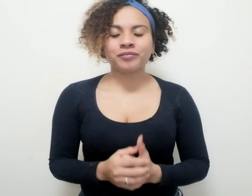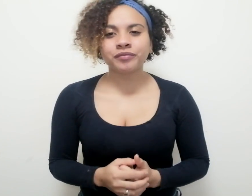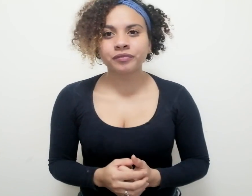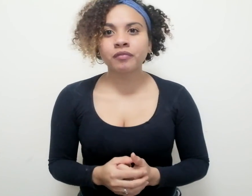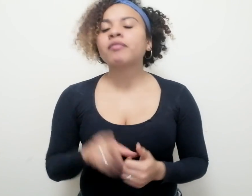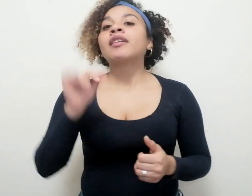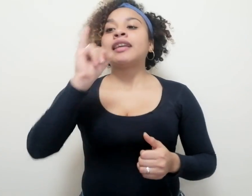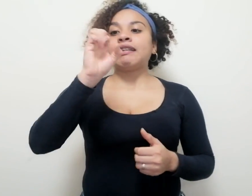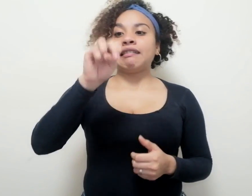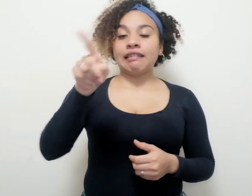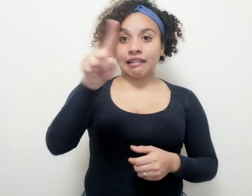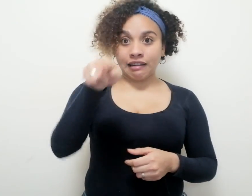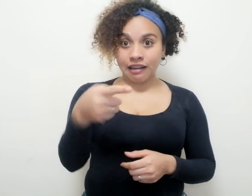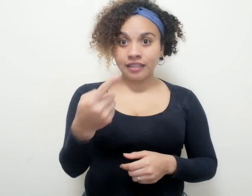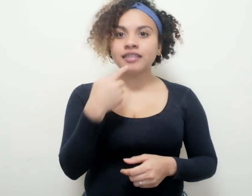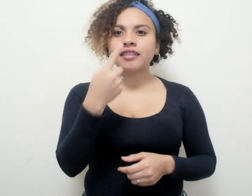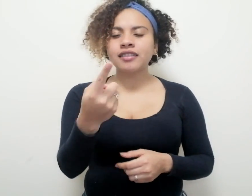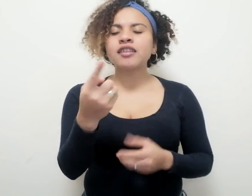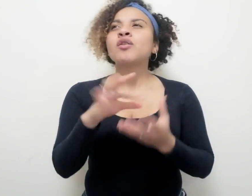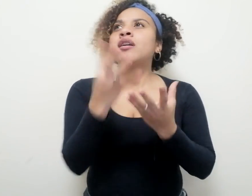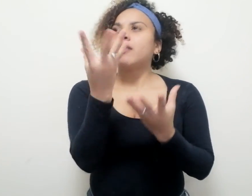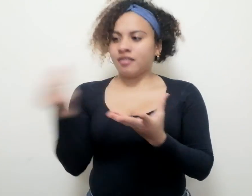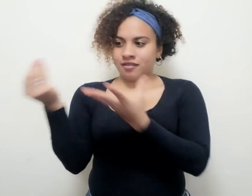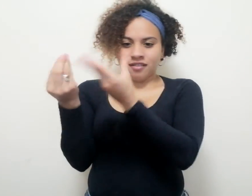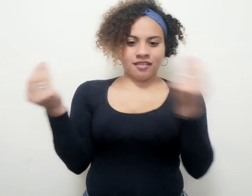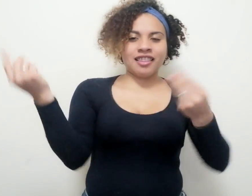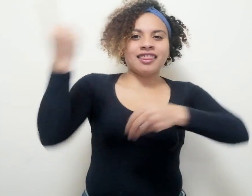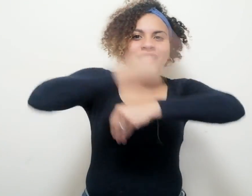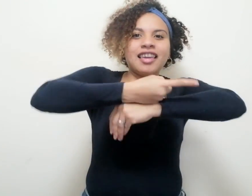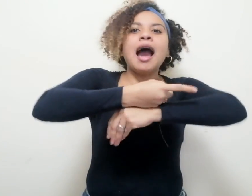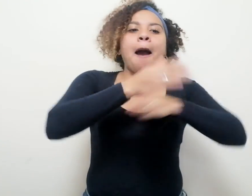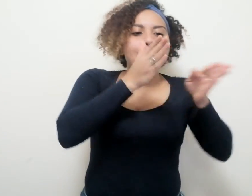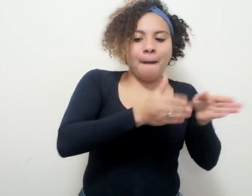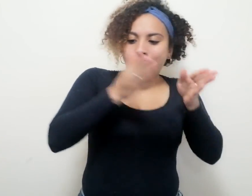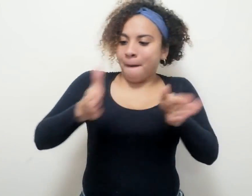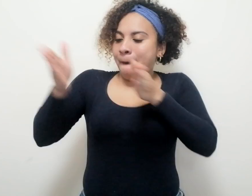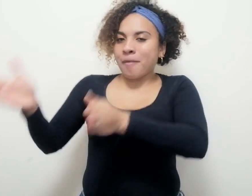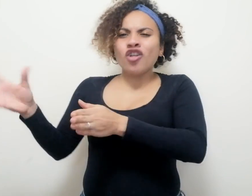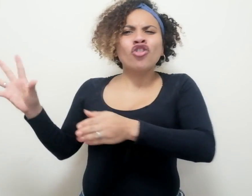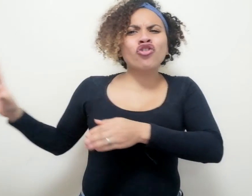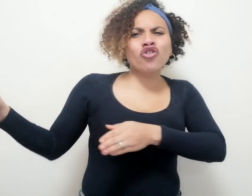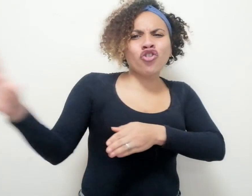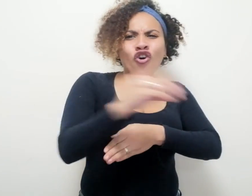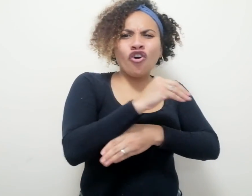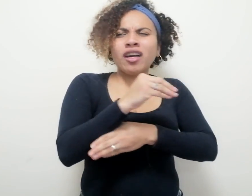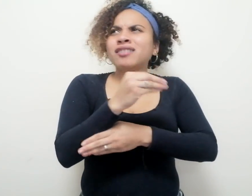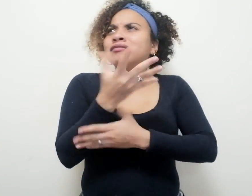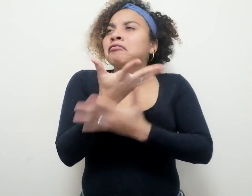Inés Bortagaray divide el día en fases que abarcan todo el espectro posible.